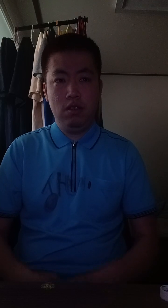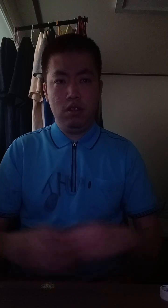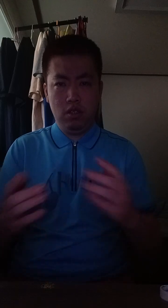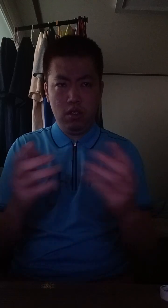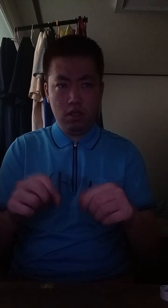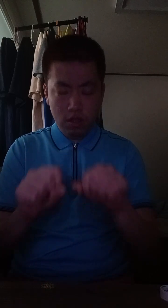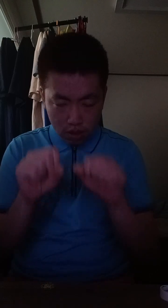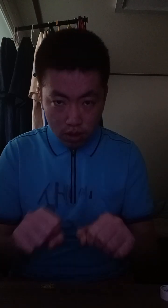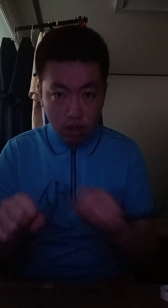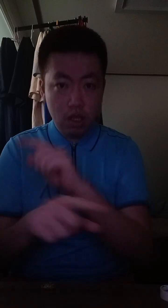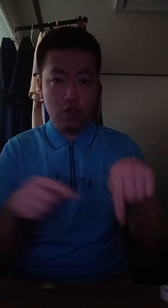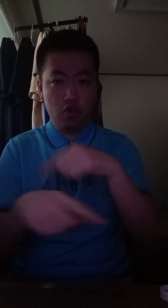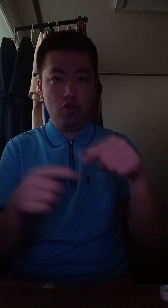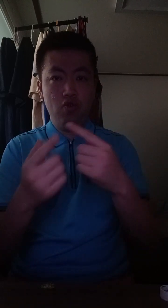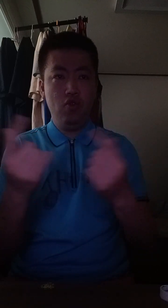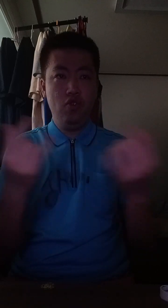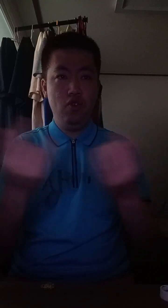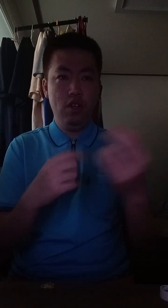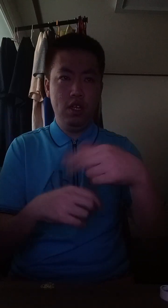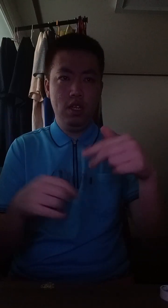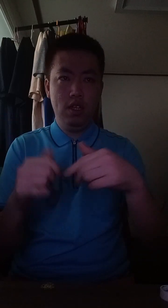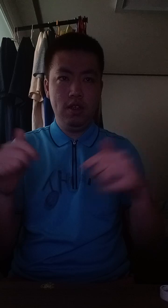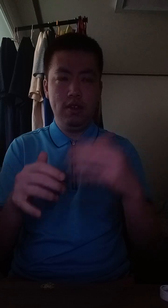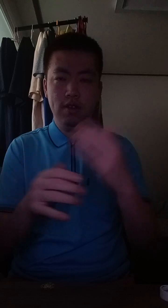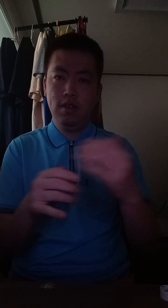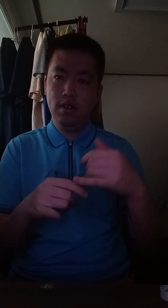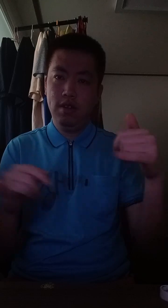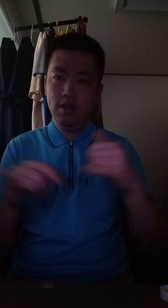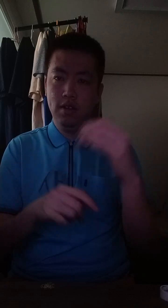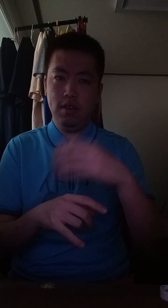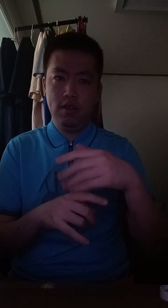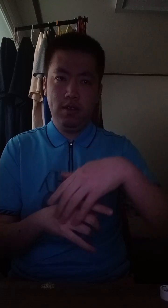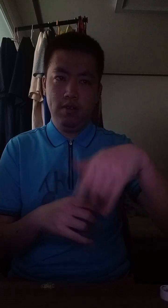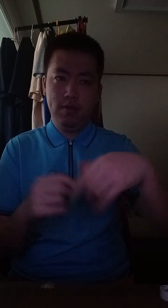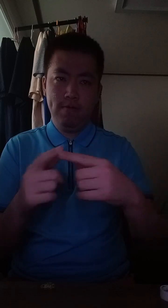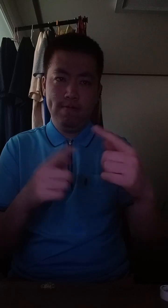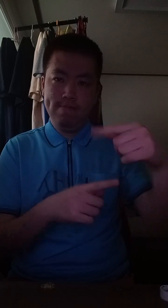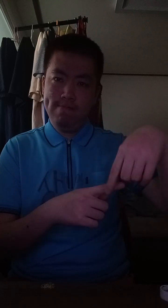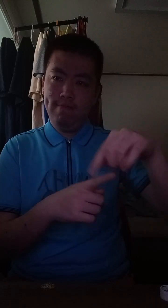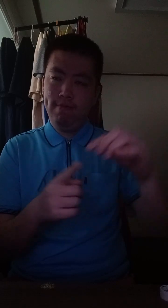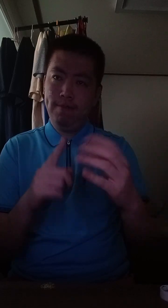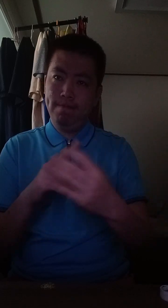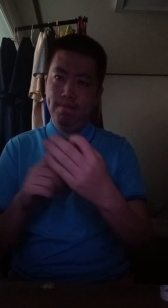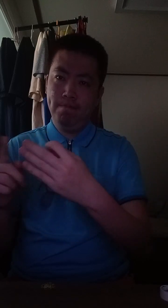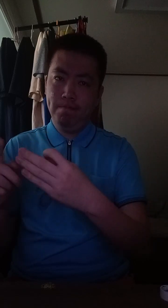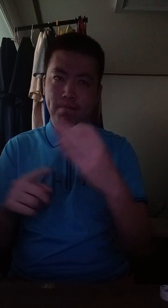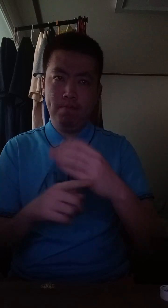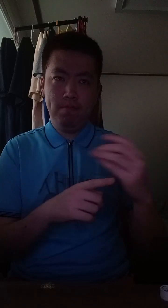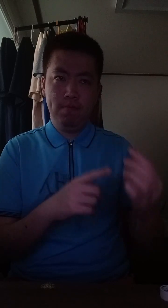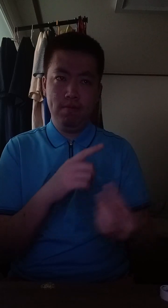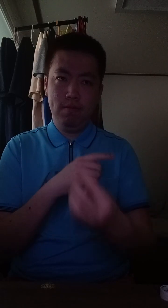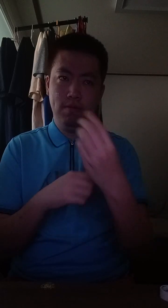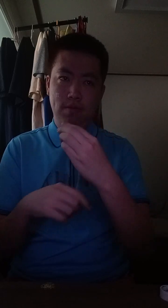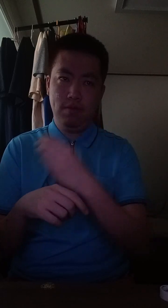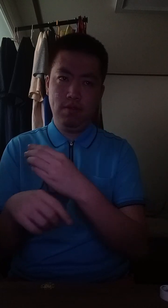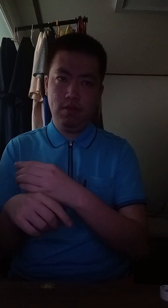걸핏하면 멈춰서는 지하철에 시민들 불안이 가중되고 있는데요. 부품 내구 연한이 설정돼 있지 않은 데다 검사도 제때 이루어지지